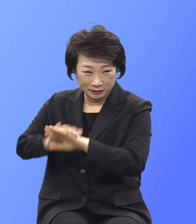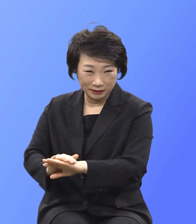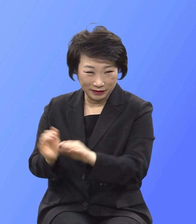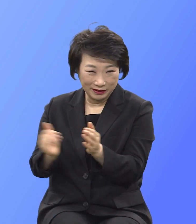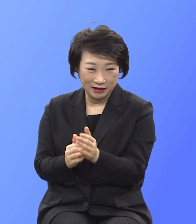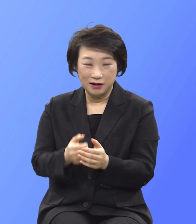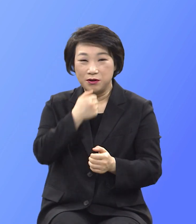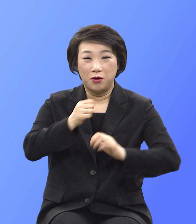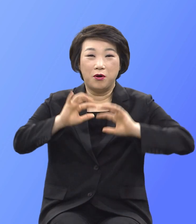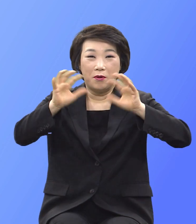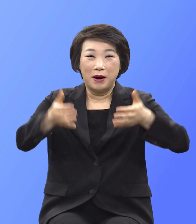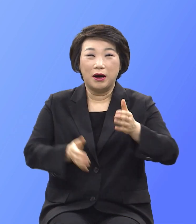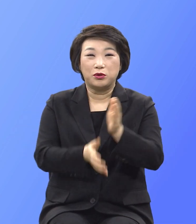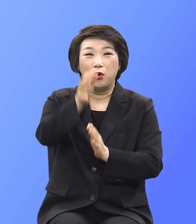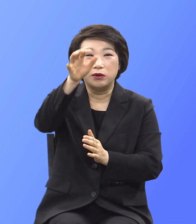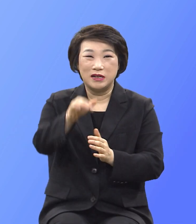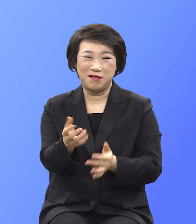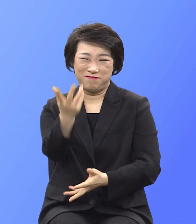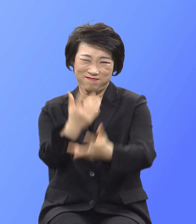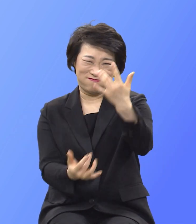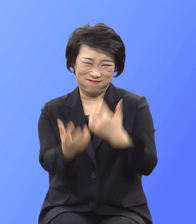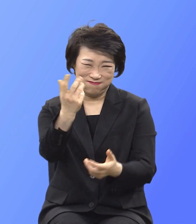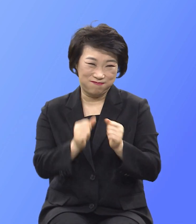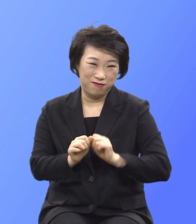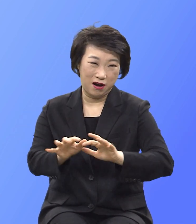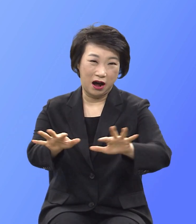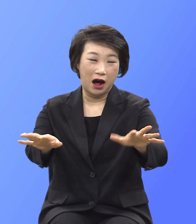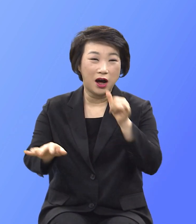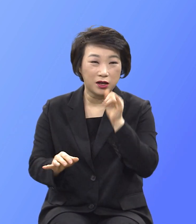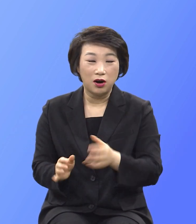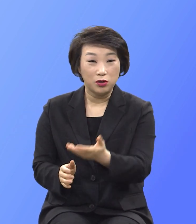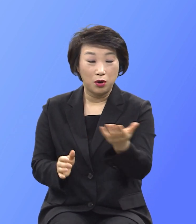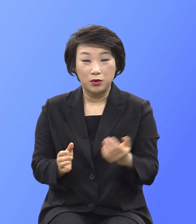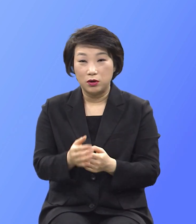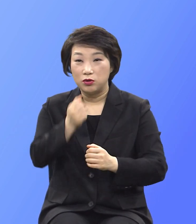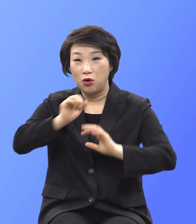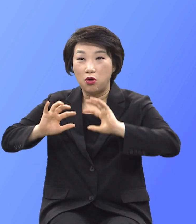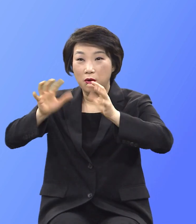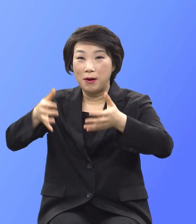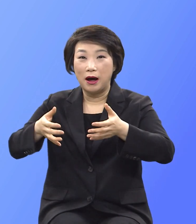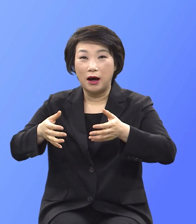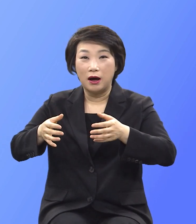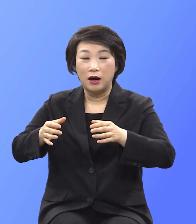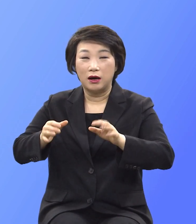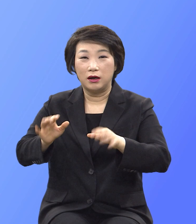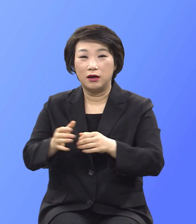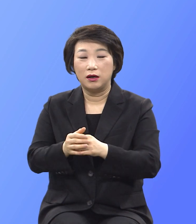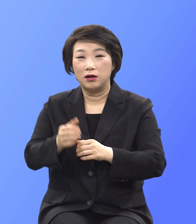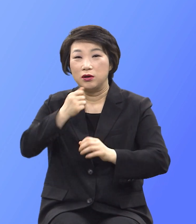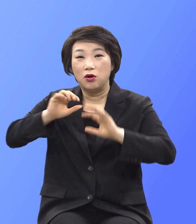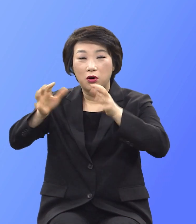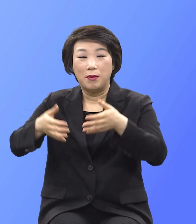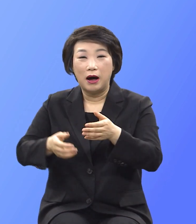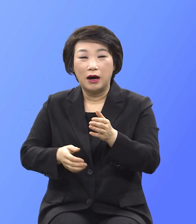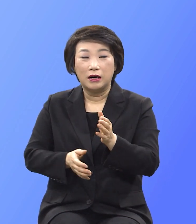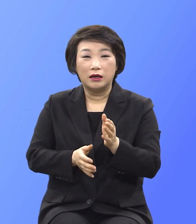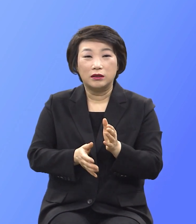불을 질러버렸습니다. 그러다 보니까 로마 시민들의 그